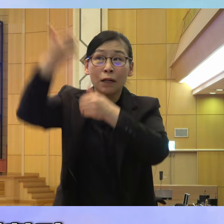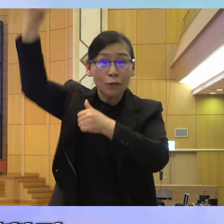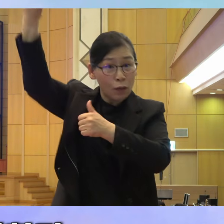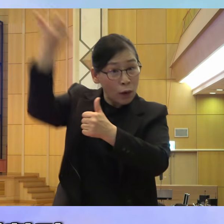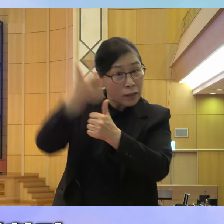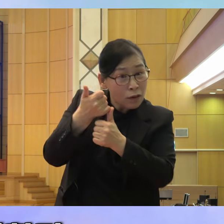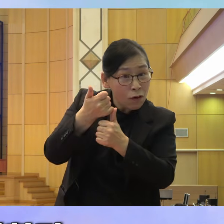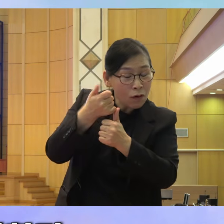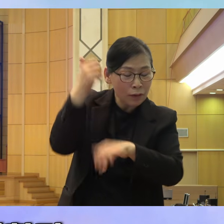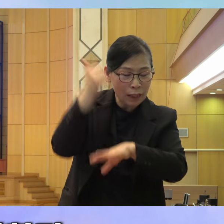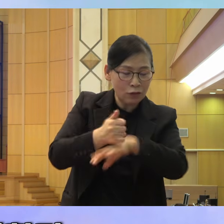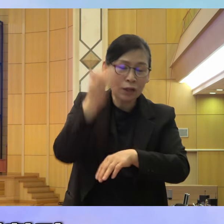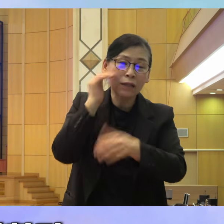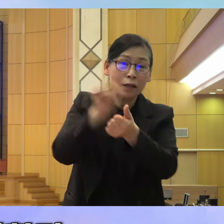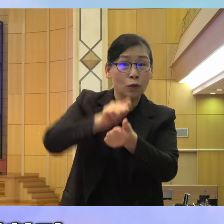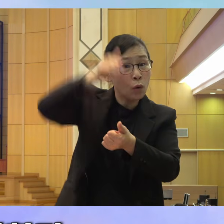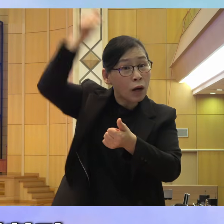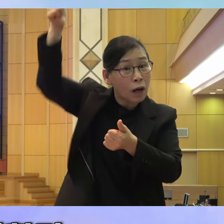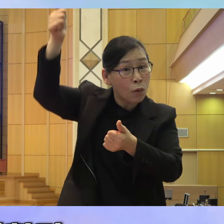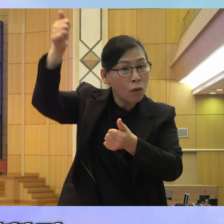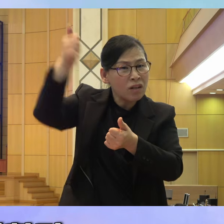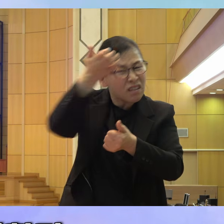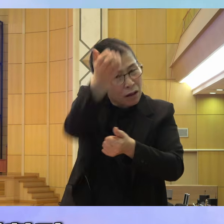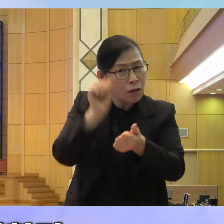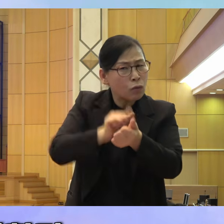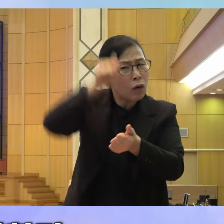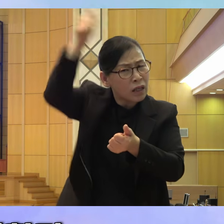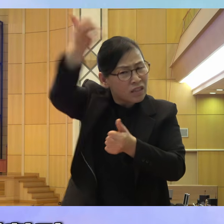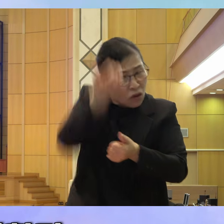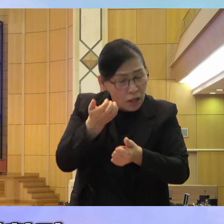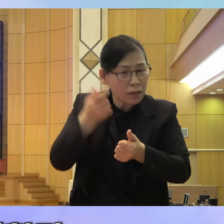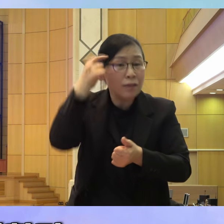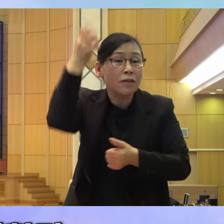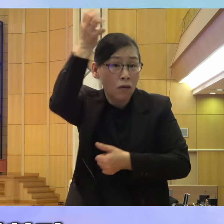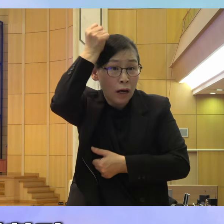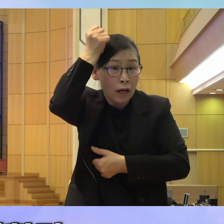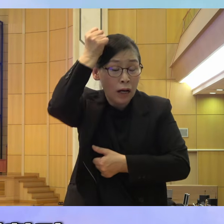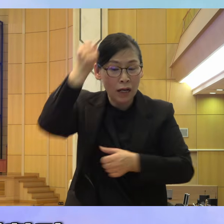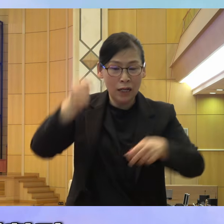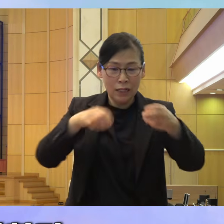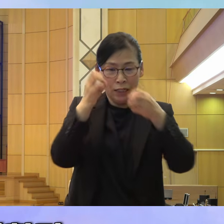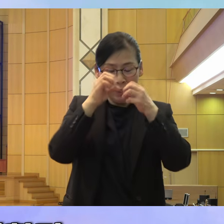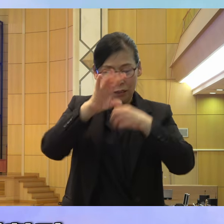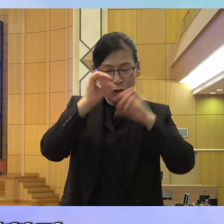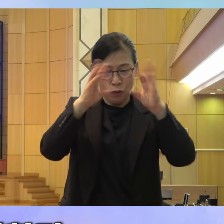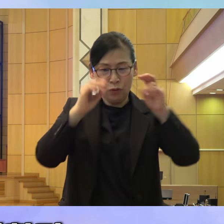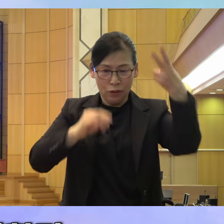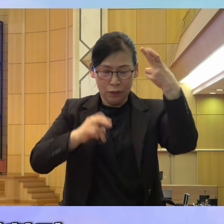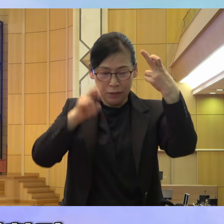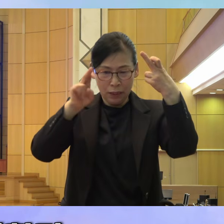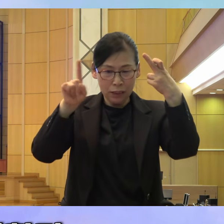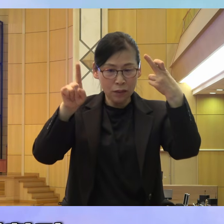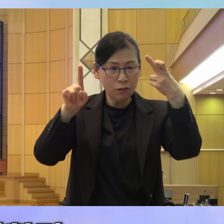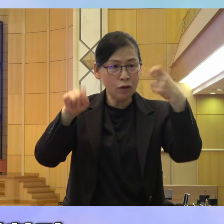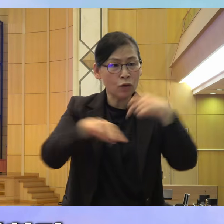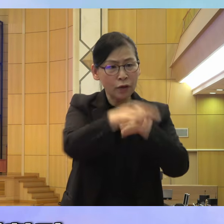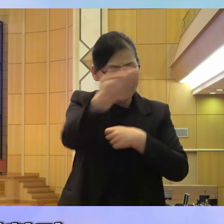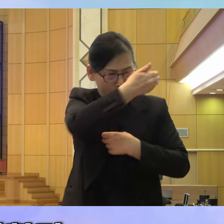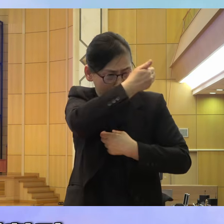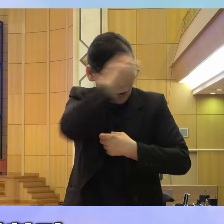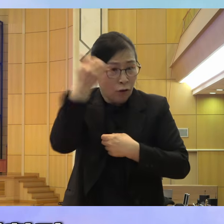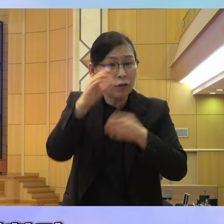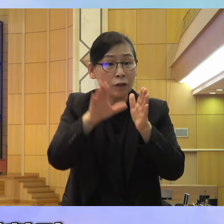영이 하나님께로 돌아가기 전에 기억하라고 했는데 12장 1절 보니까 너는 청년의